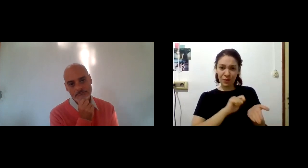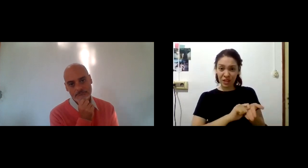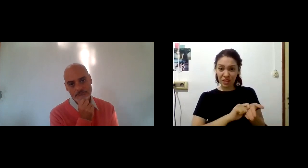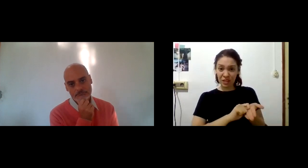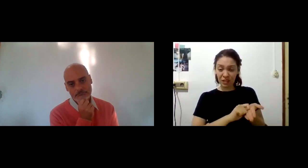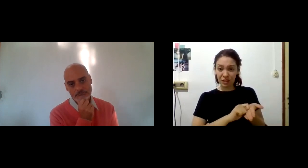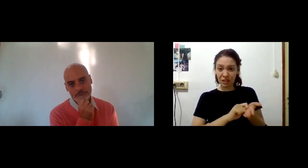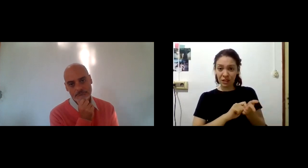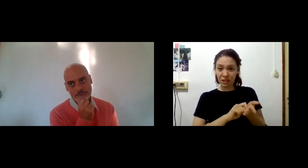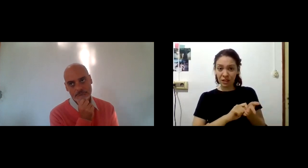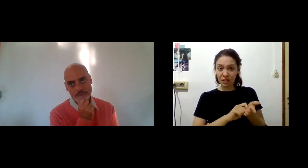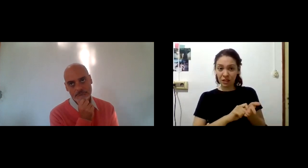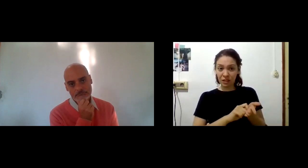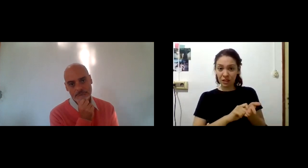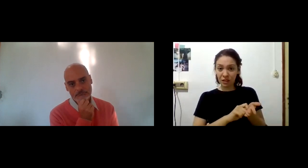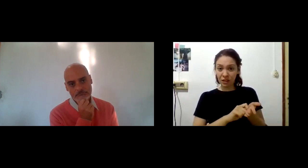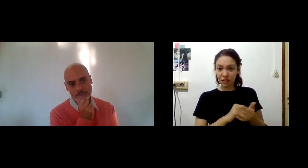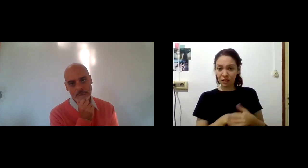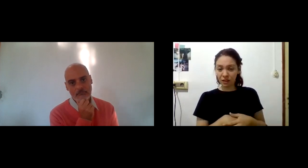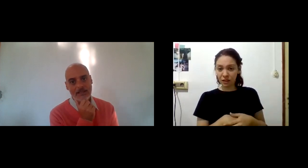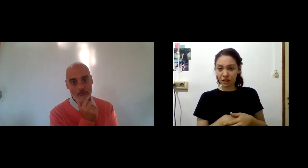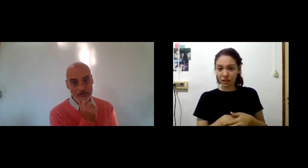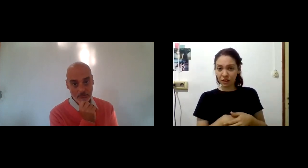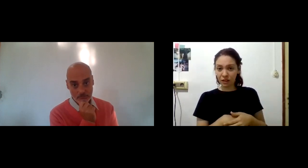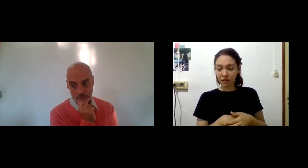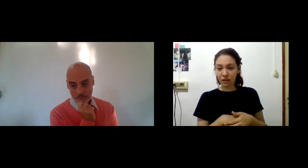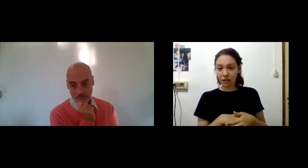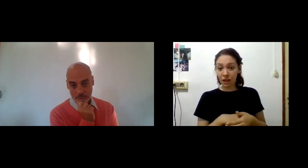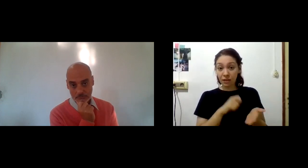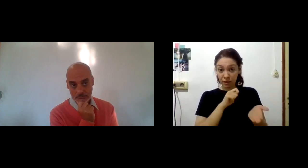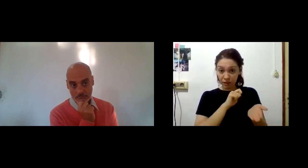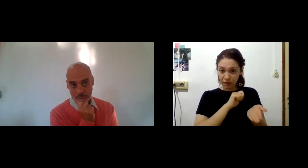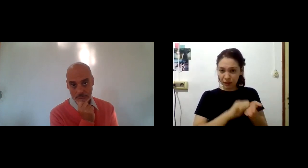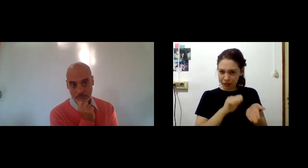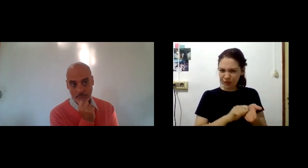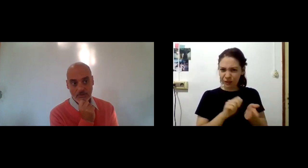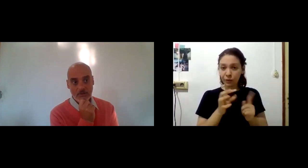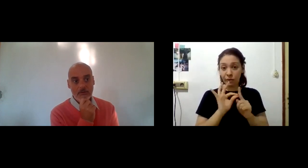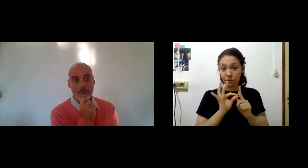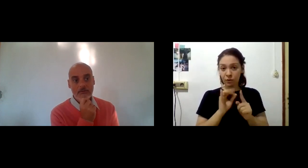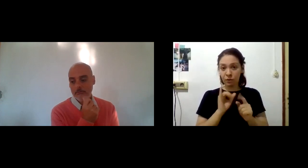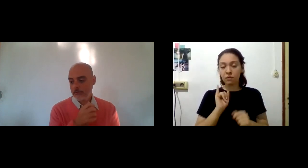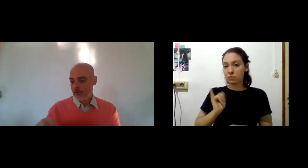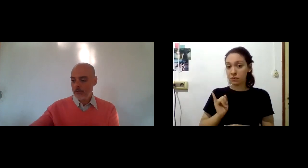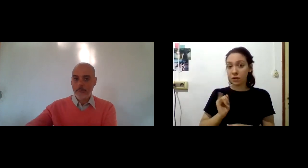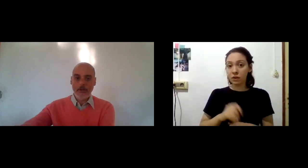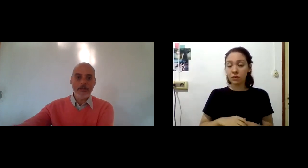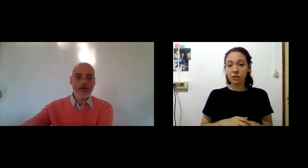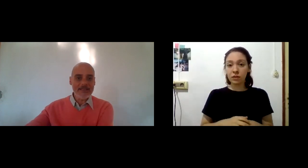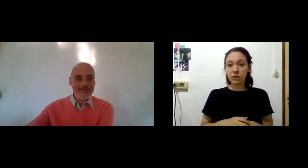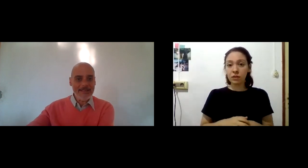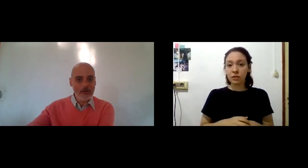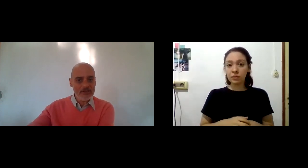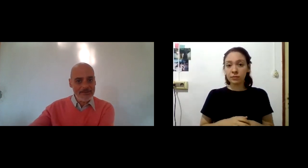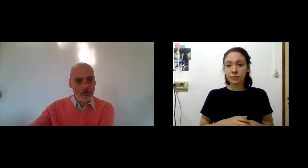Lenguaje, la tecnicatura de lenguaje de señas. ¿La TWILSU? Sí. Sí. Pero, En